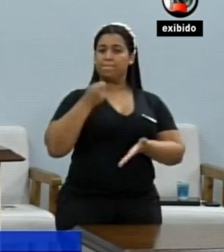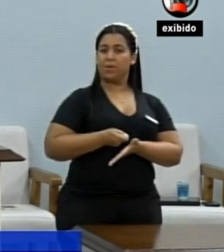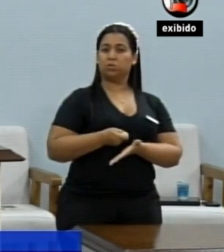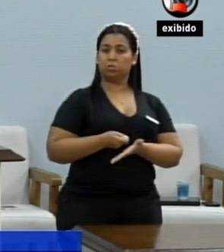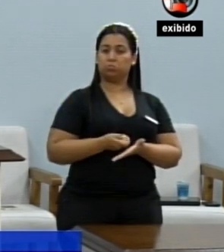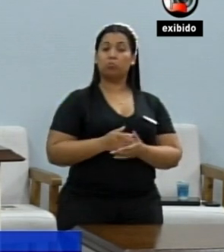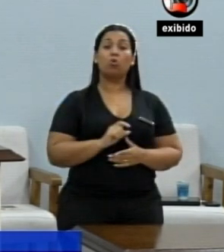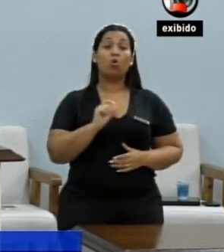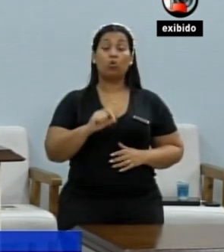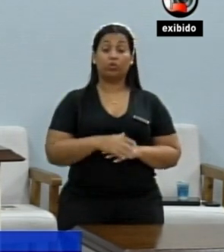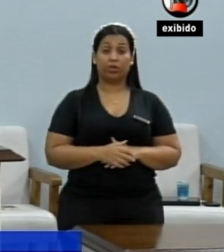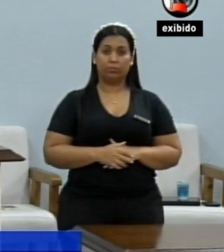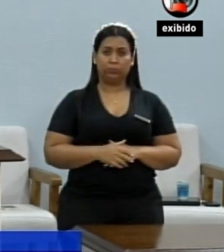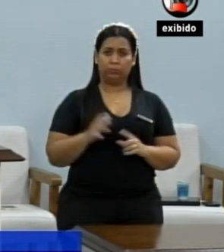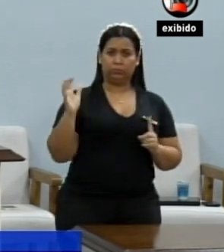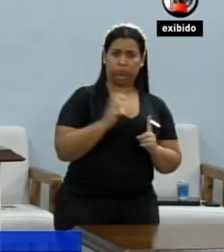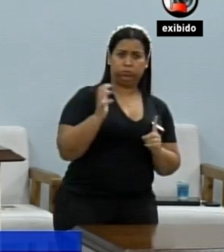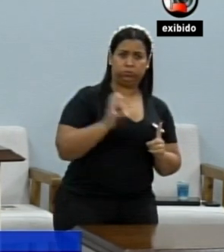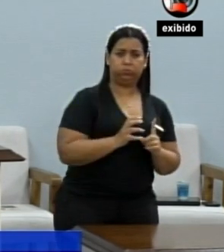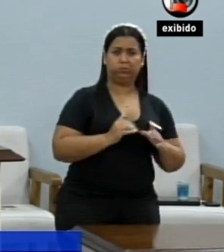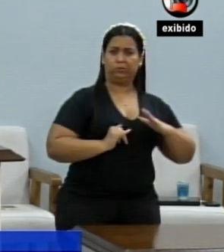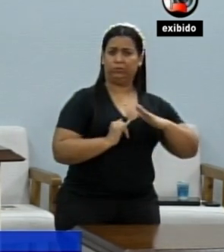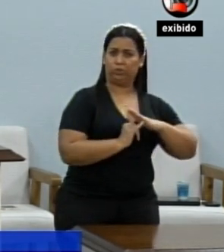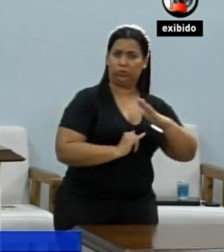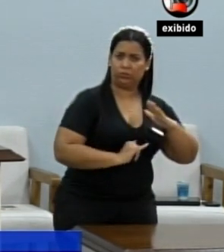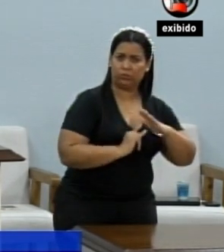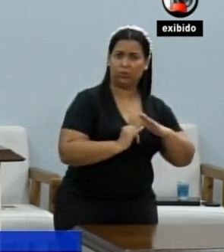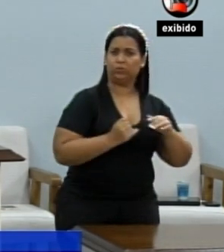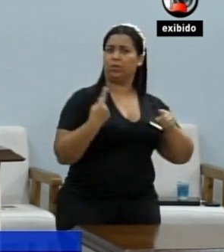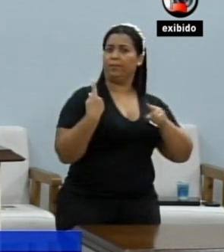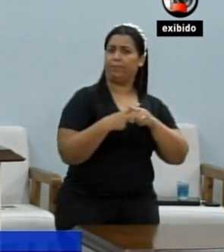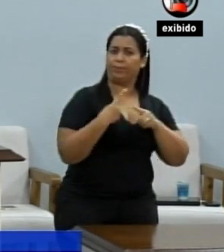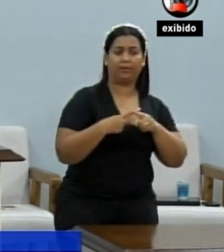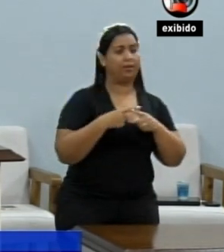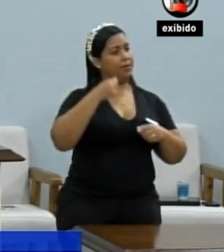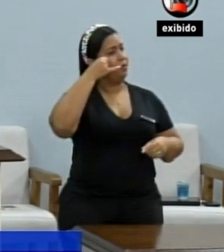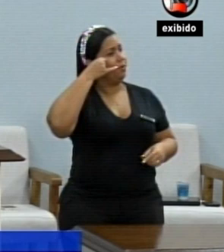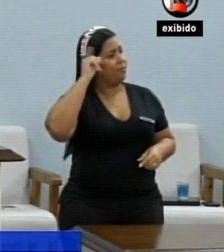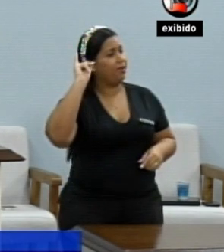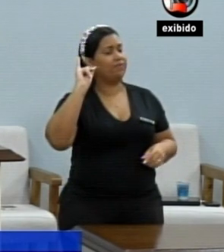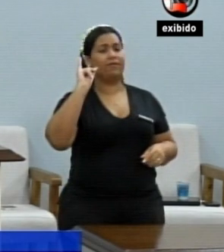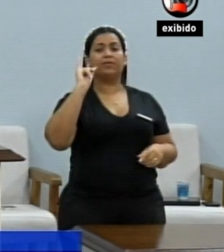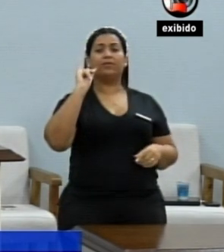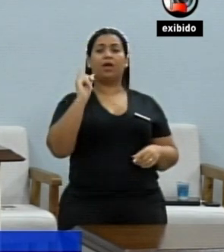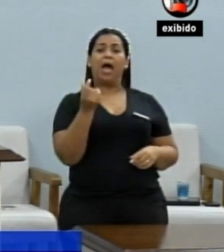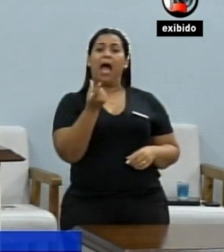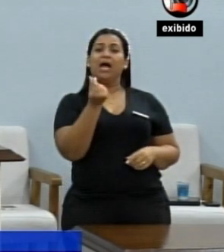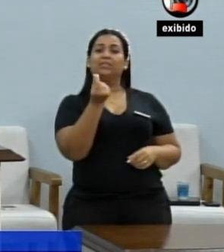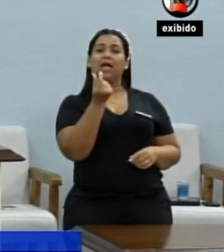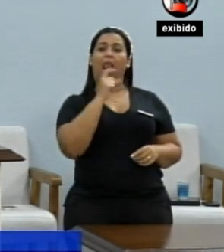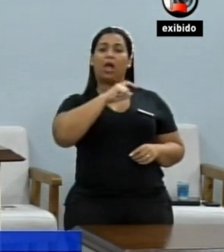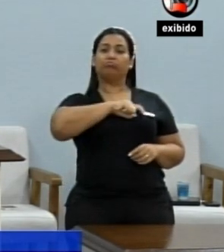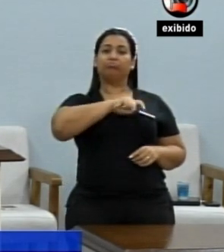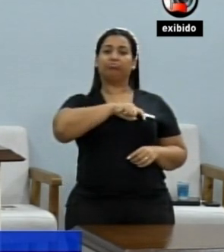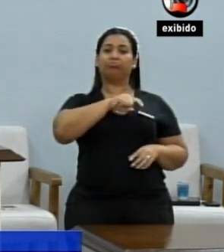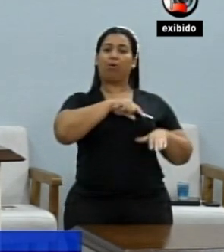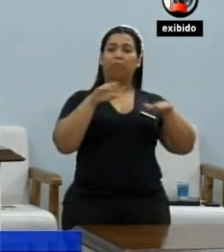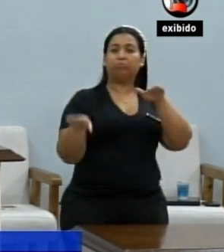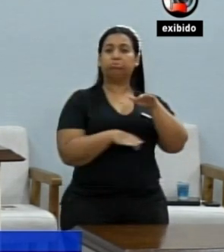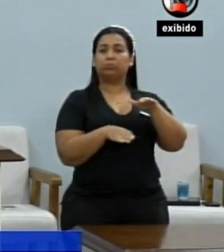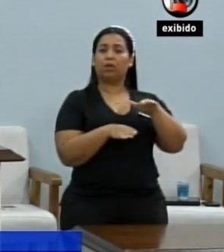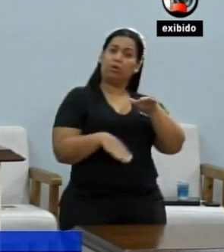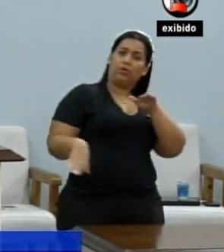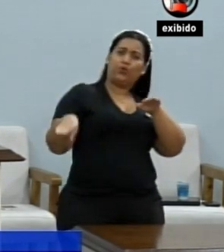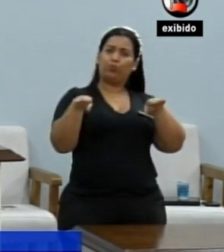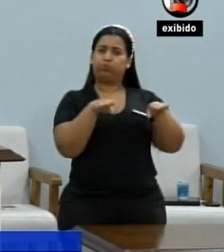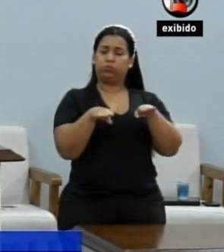pressionar instituições públicas e privadas para combater a desigualdade salarial e a falta de respeito com as